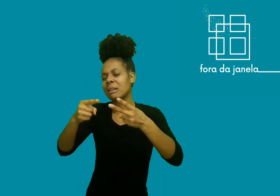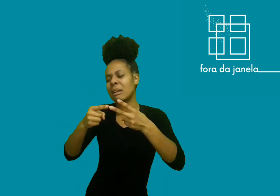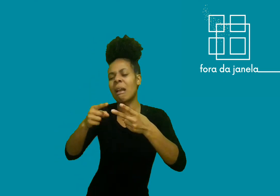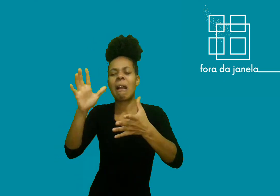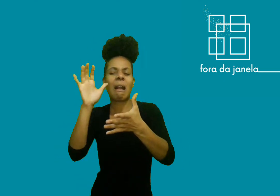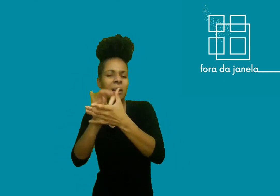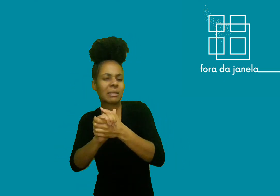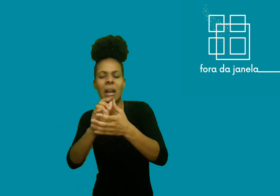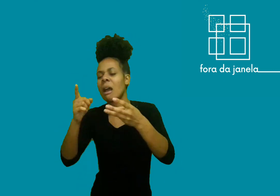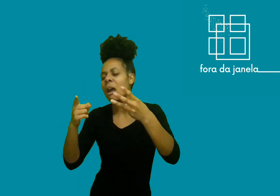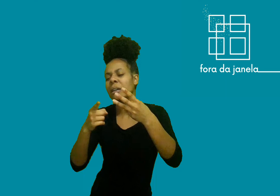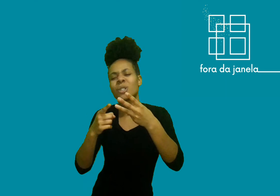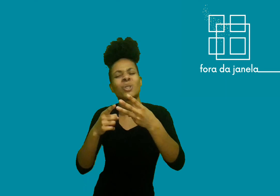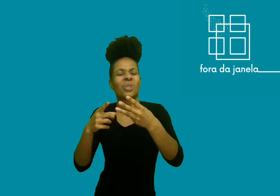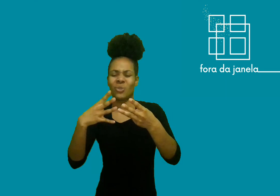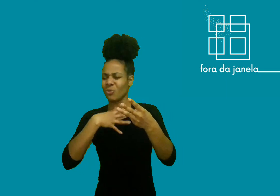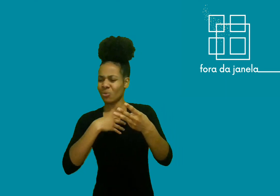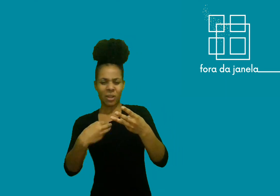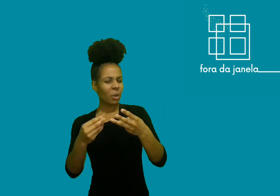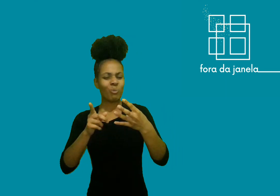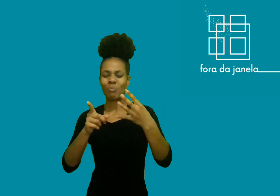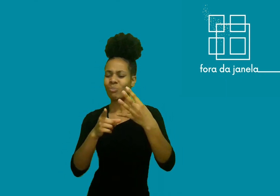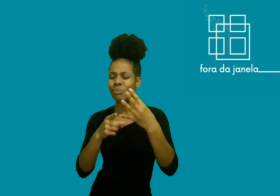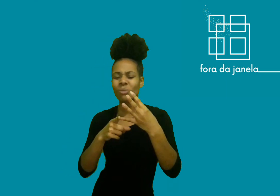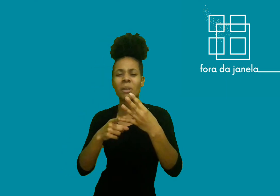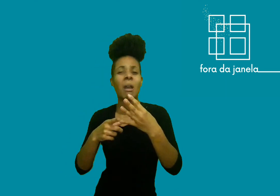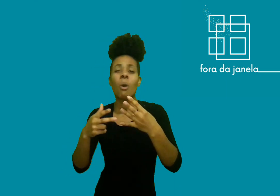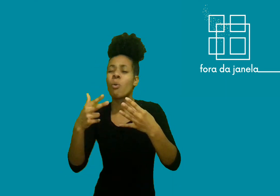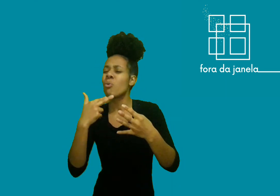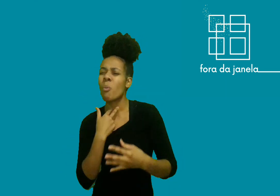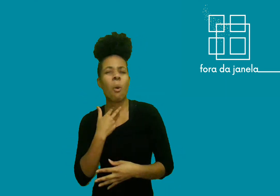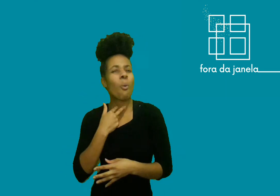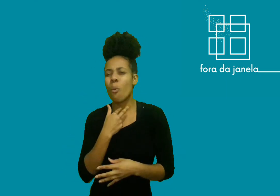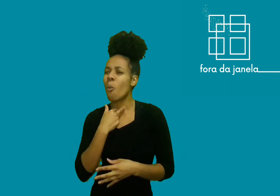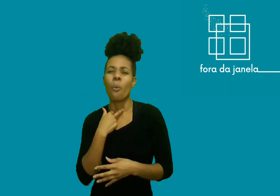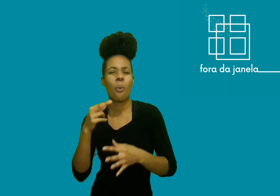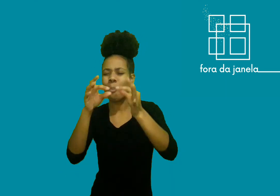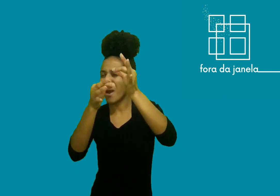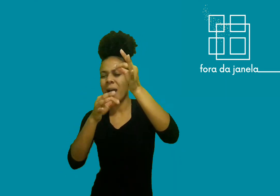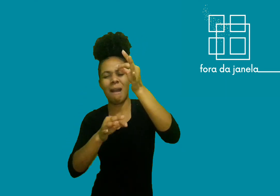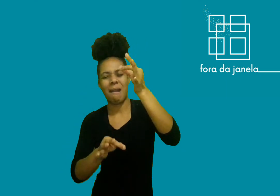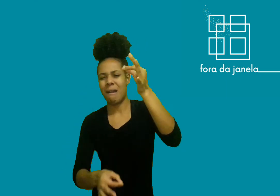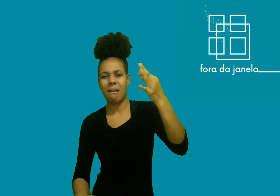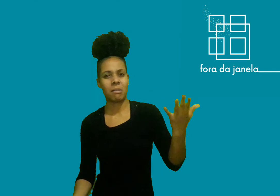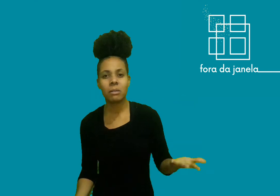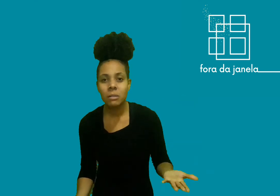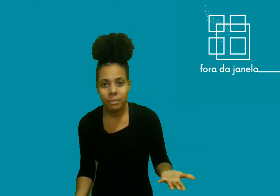a talvez criar na nossa mente uma determinada situação a partir das experiências que a gente já teve antes. Que é de